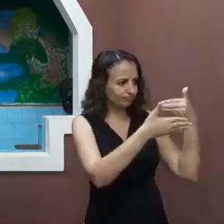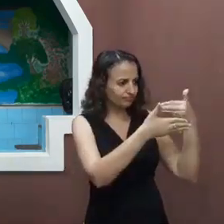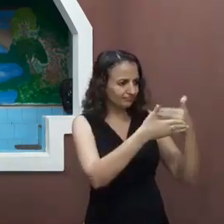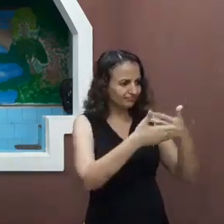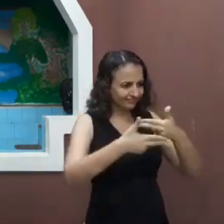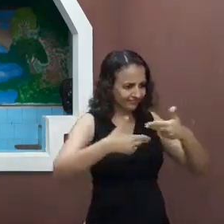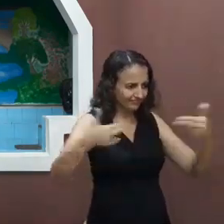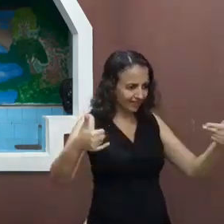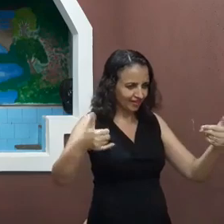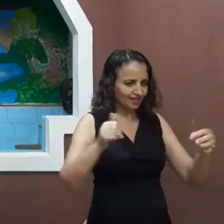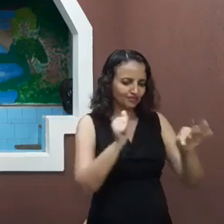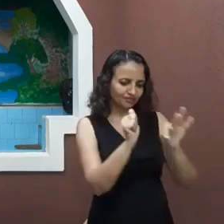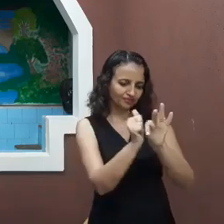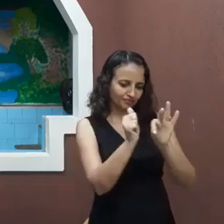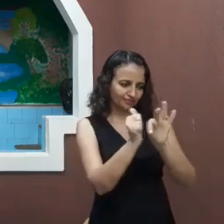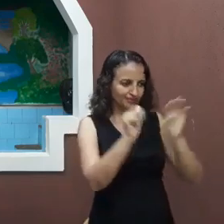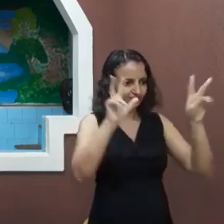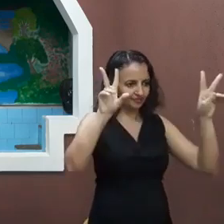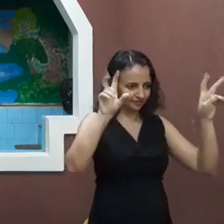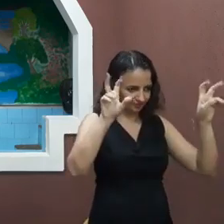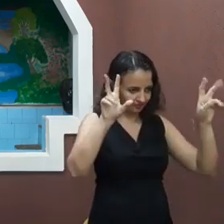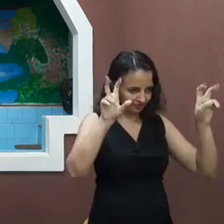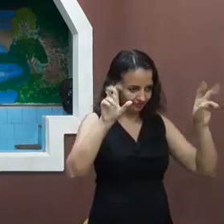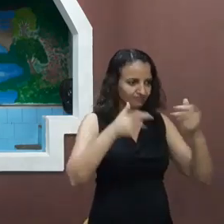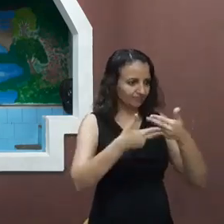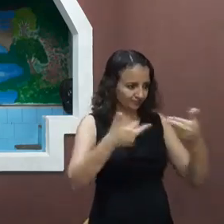meditações no livro de Tiago.